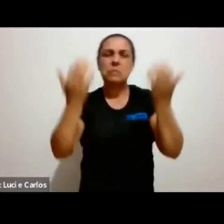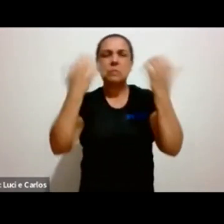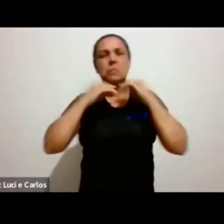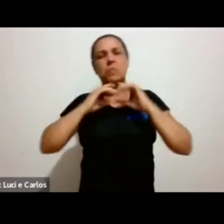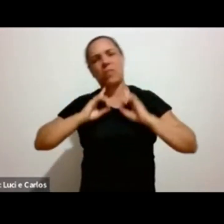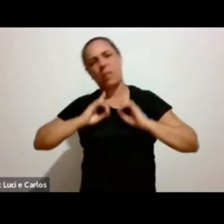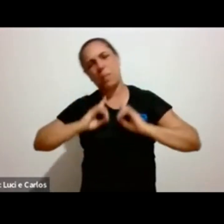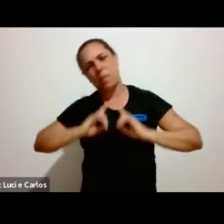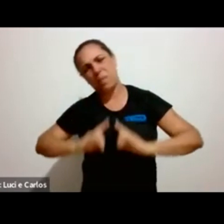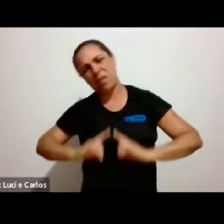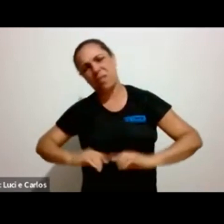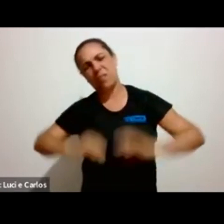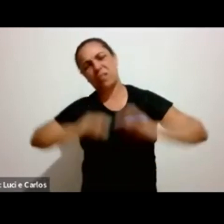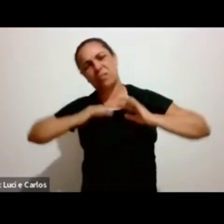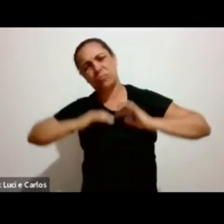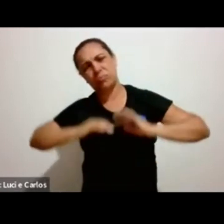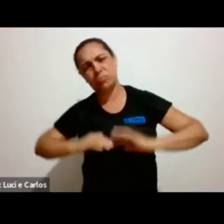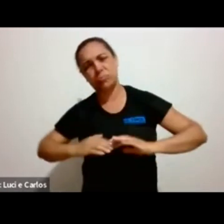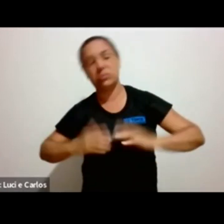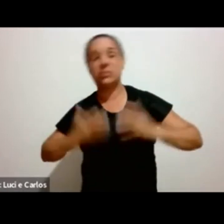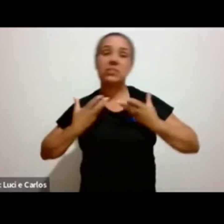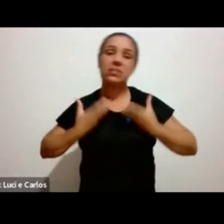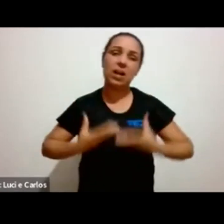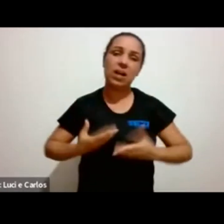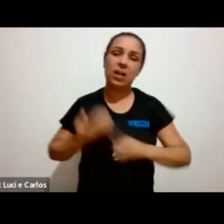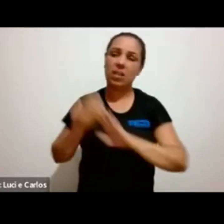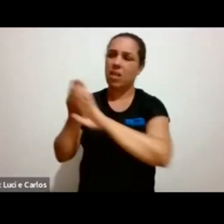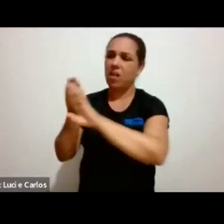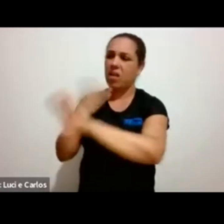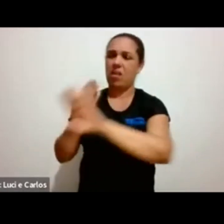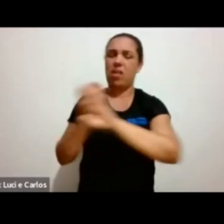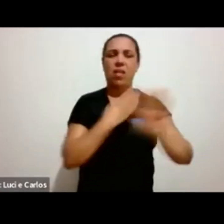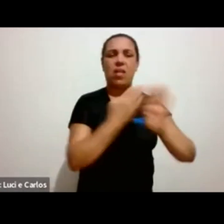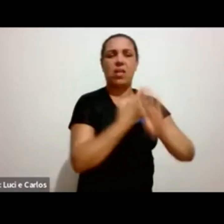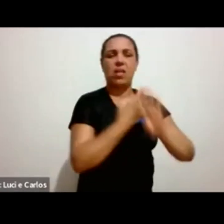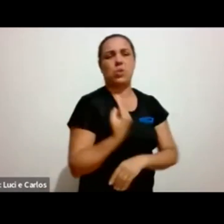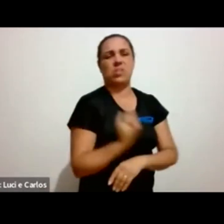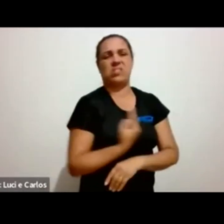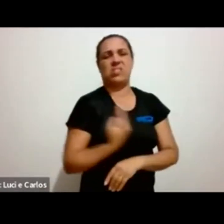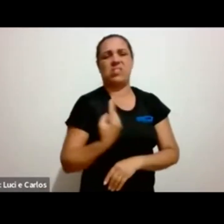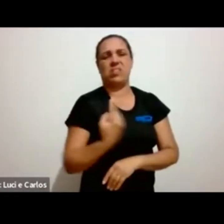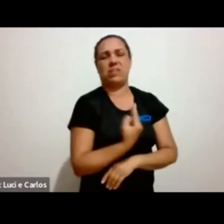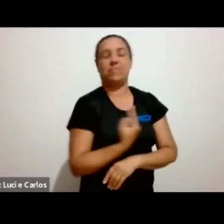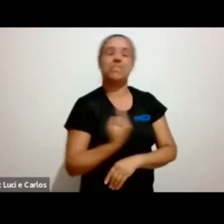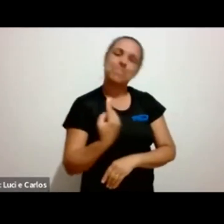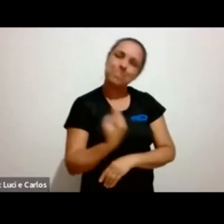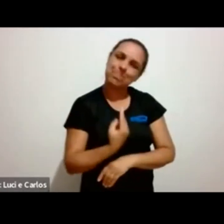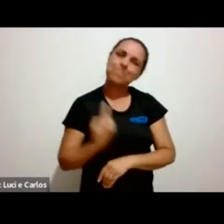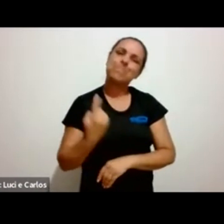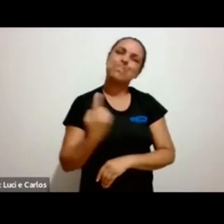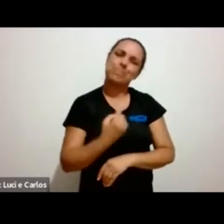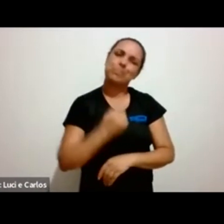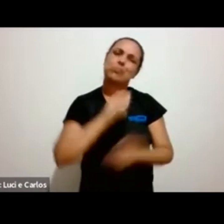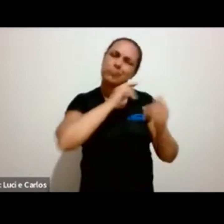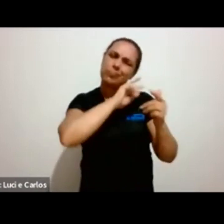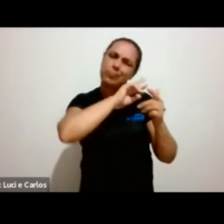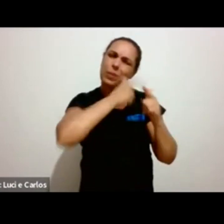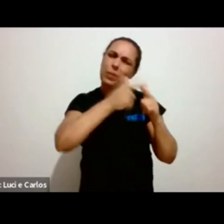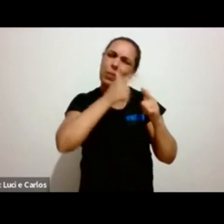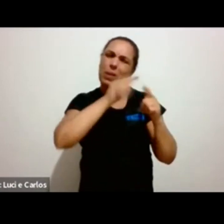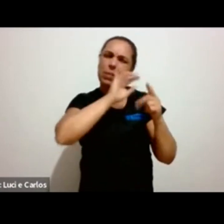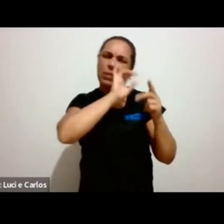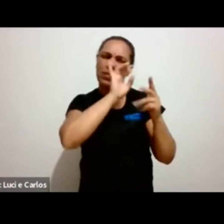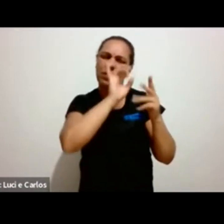né? Que não quer estar no meio de pessoas. e aí por diante, né? Então você